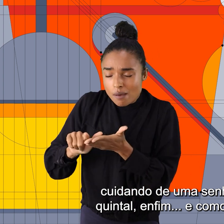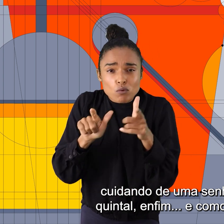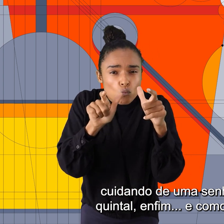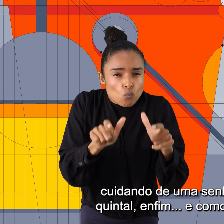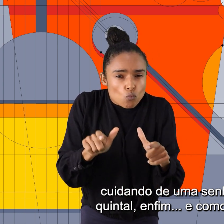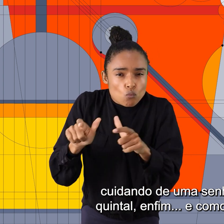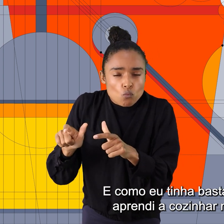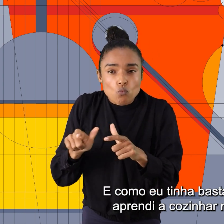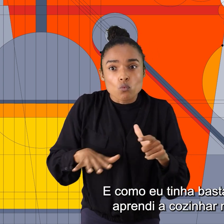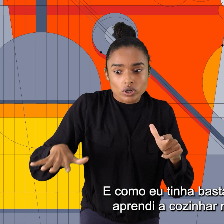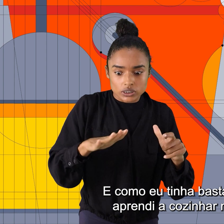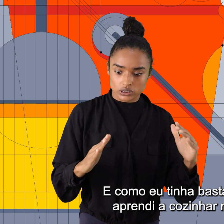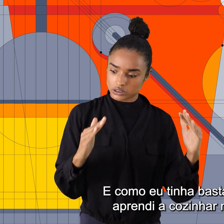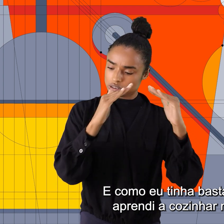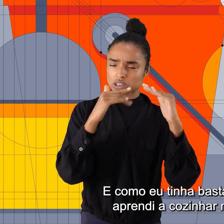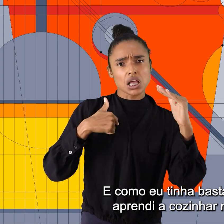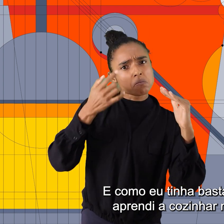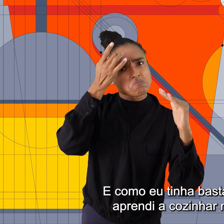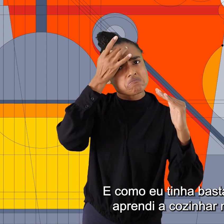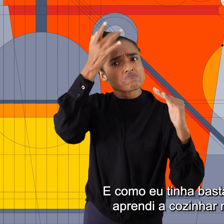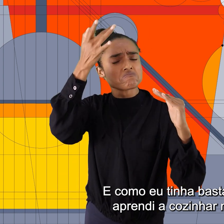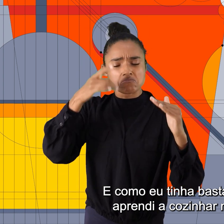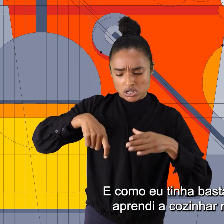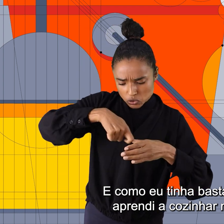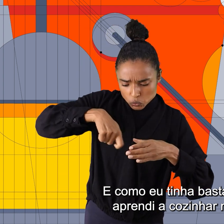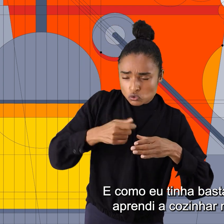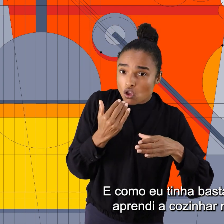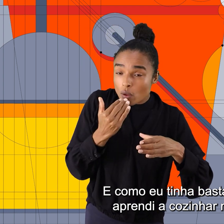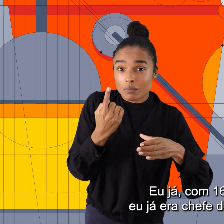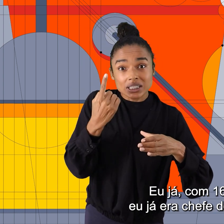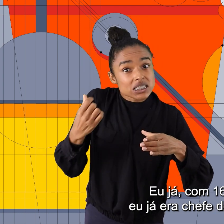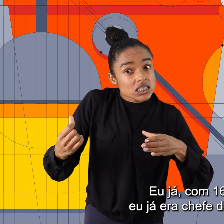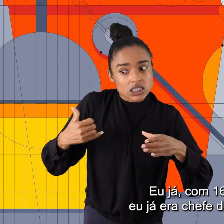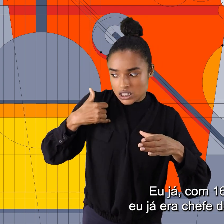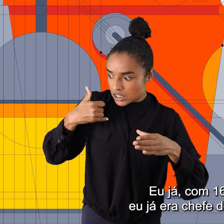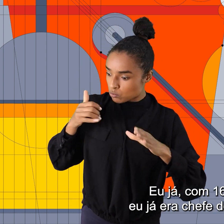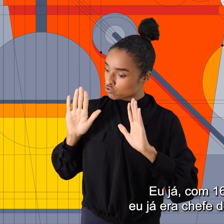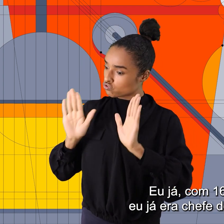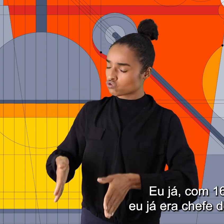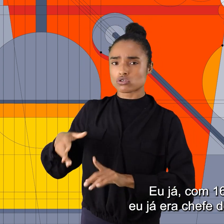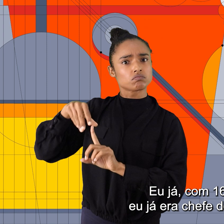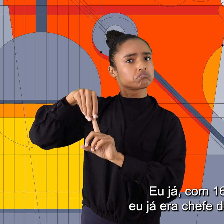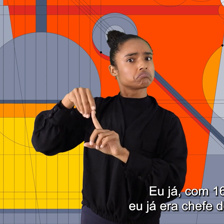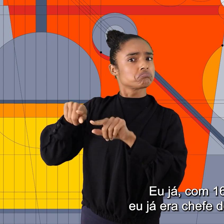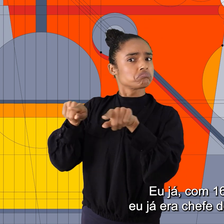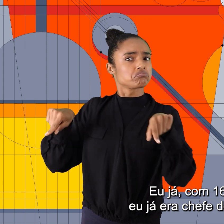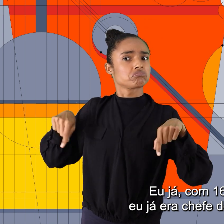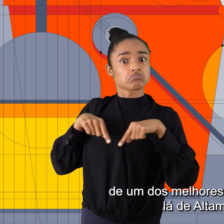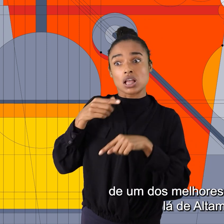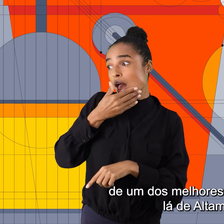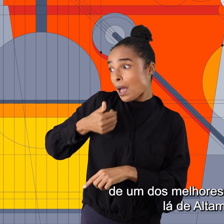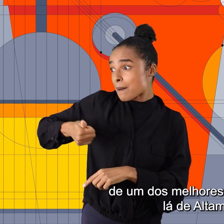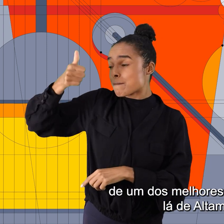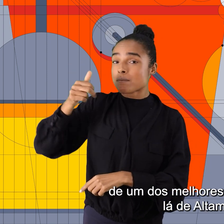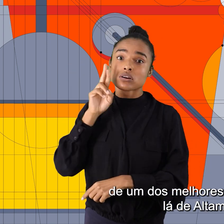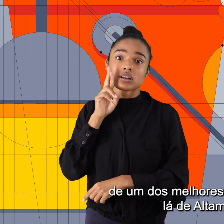babá mesmo. E como eu tinha bastante facilidade, eu aprendi a cozinhar muito rápido. Eu já, com 16 anos, eu já era chefe de cozinha de um